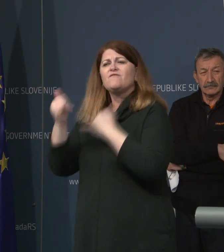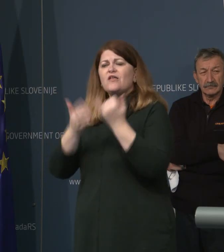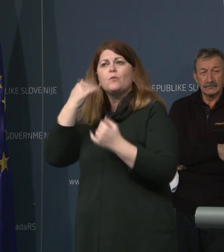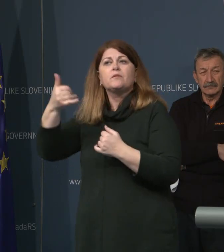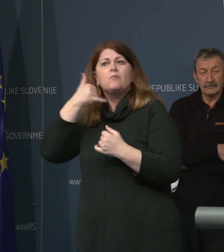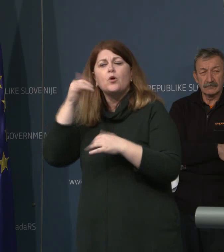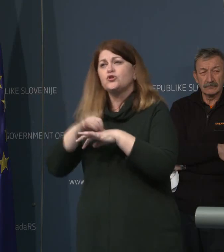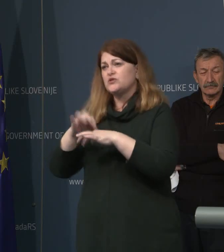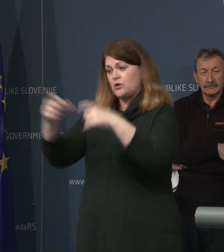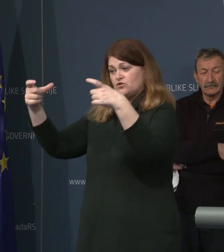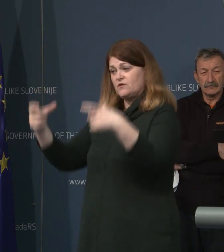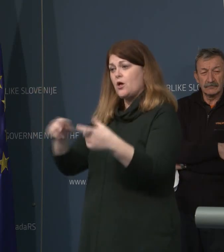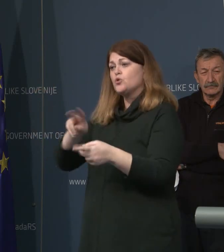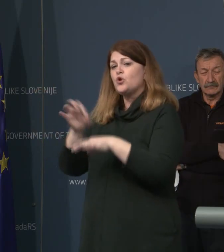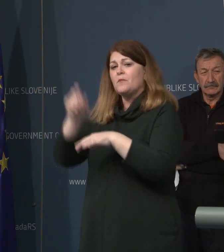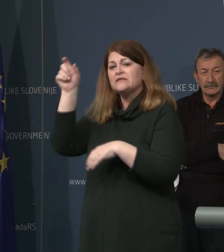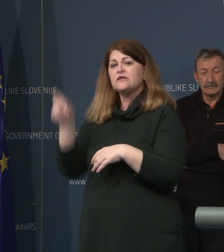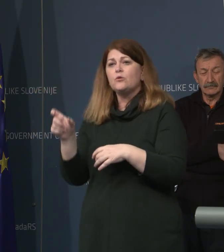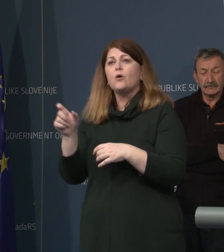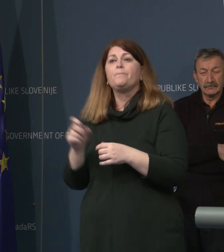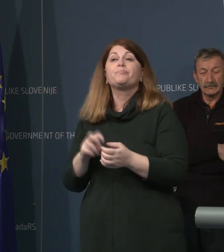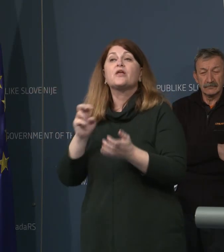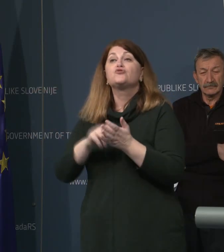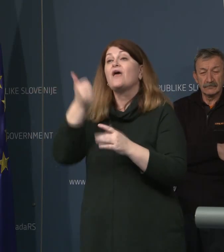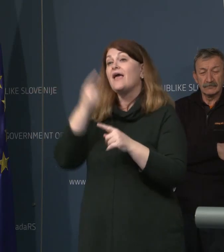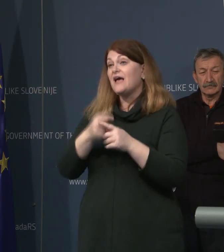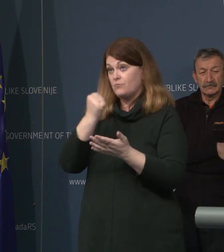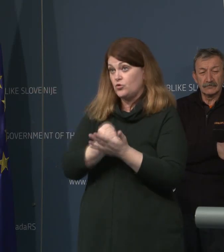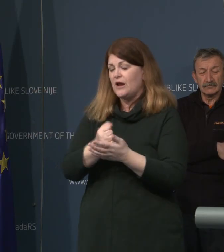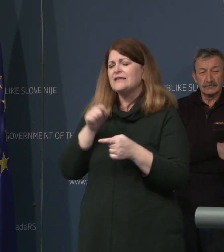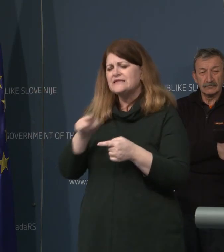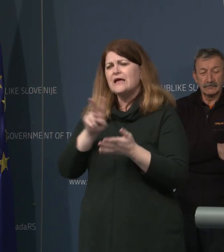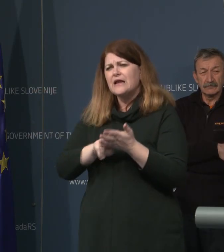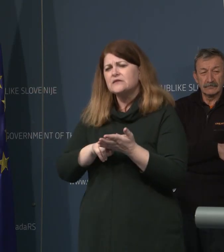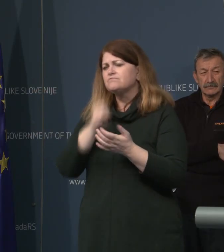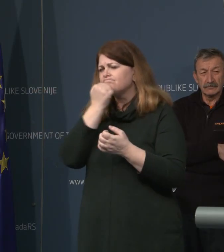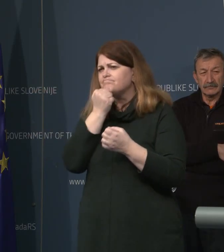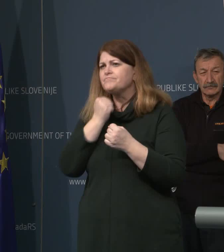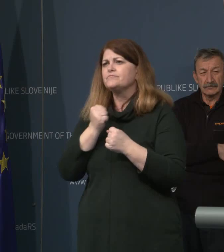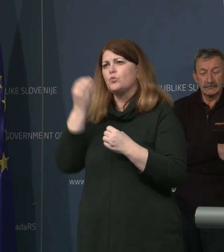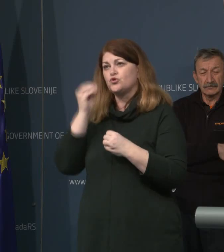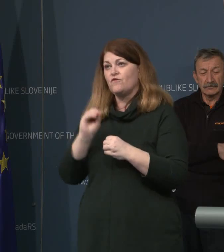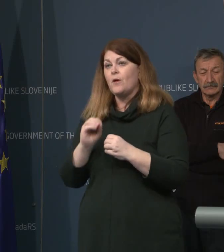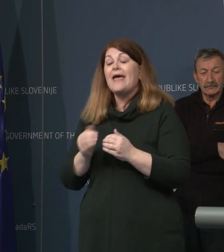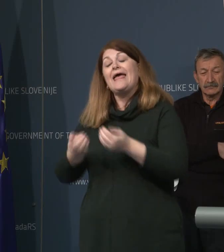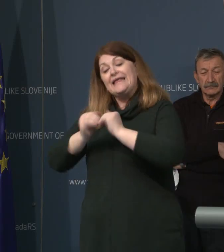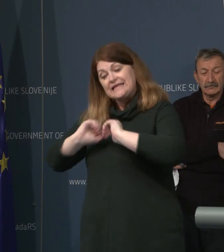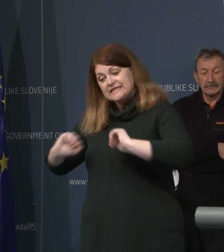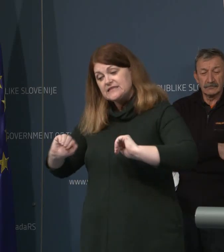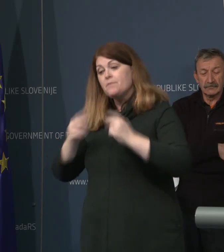pokličejo zdravstveno ustanovo oziroma zdravnika, še enkrat poudarjam, da se tega držimo. Izjema je seveda velja za